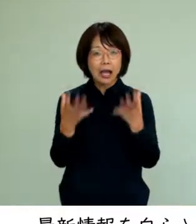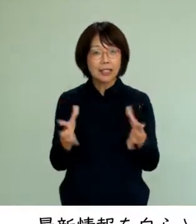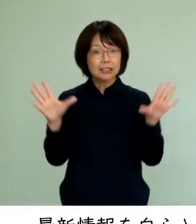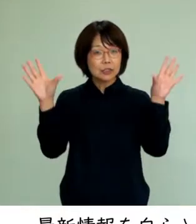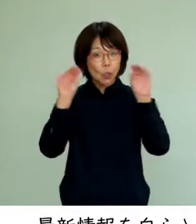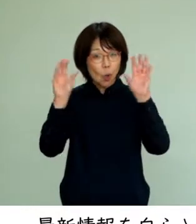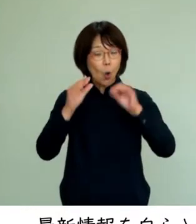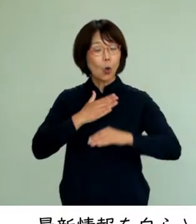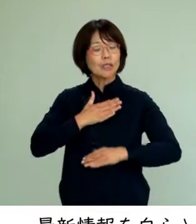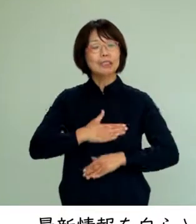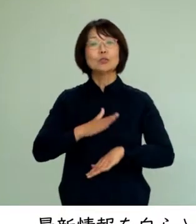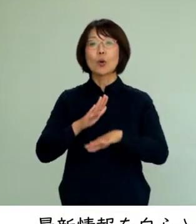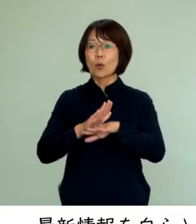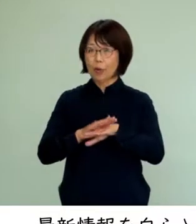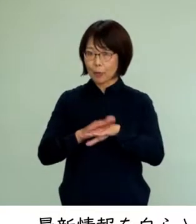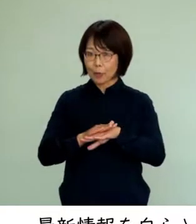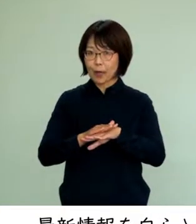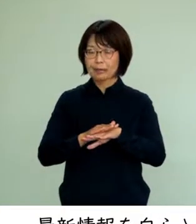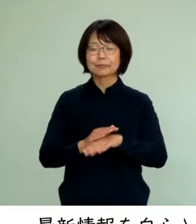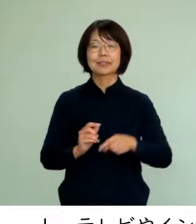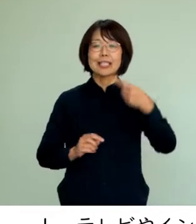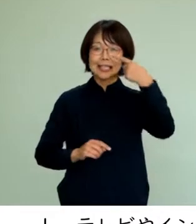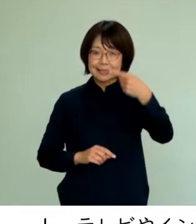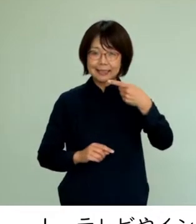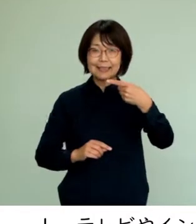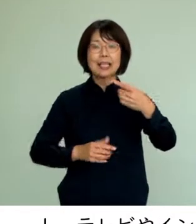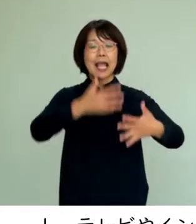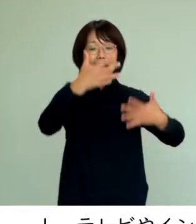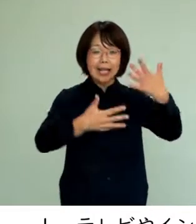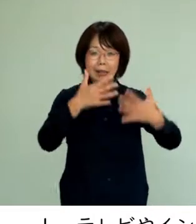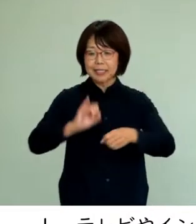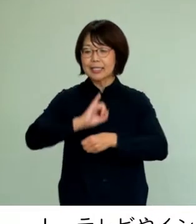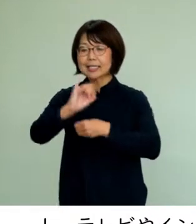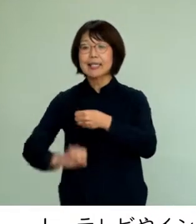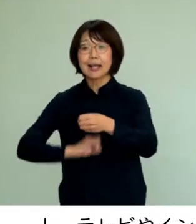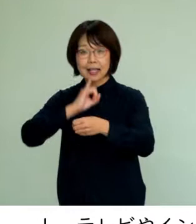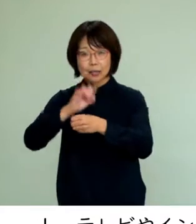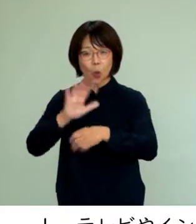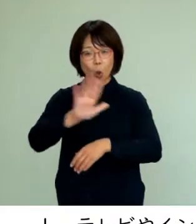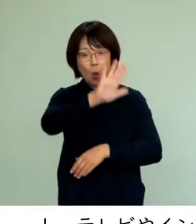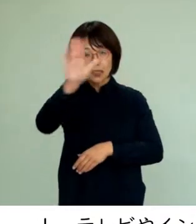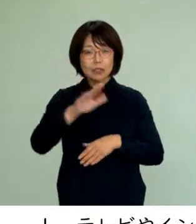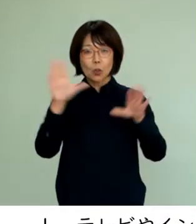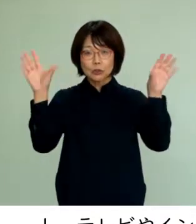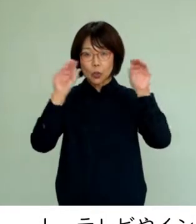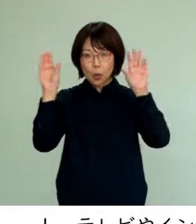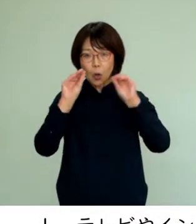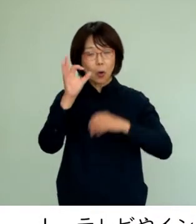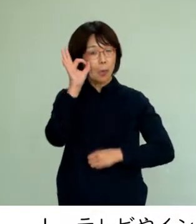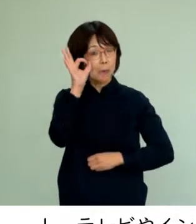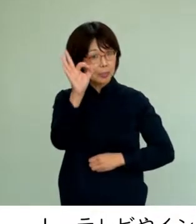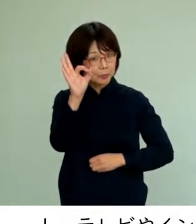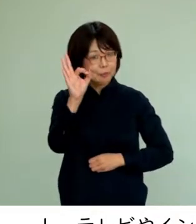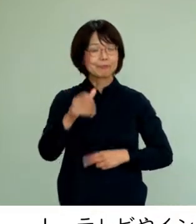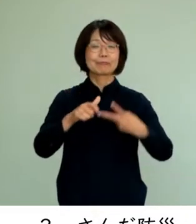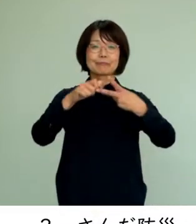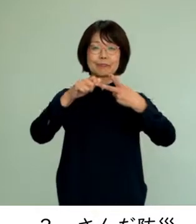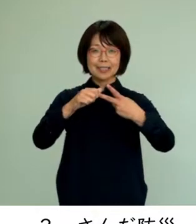最新情報を自ら入手するには、1、テレビやインターネットで気象情報などを確